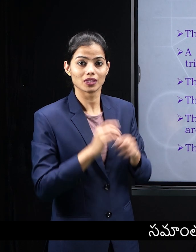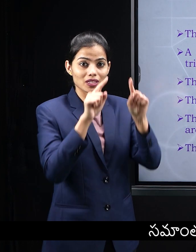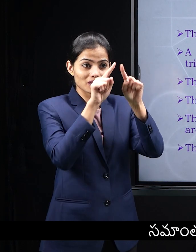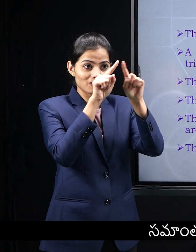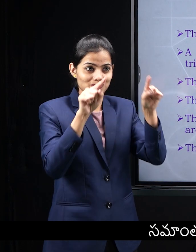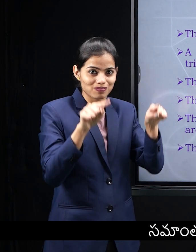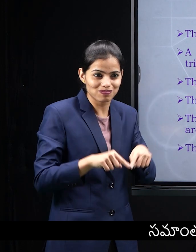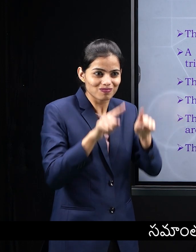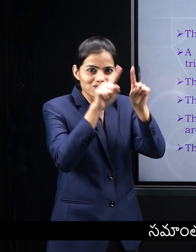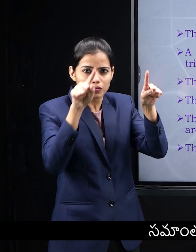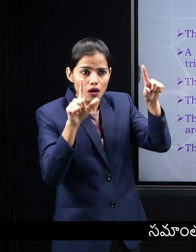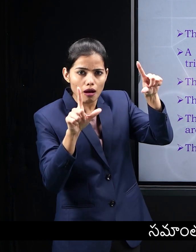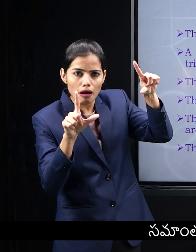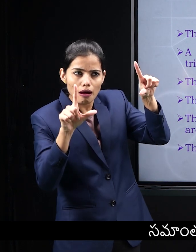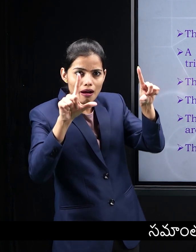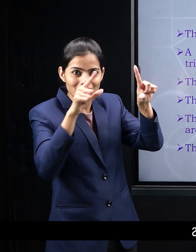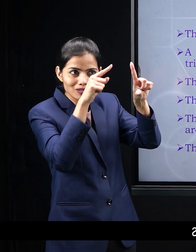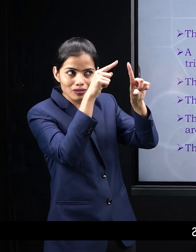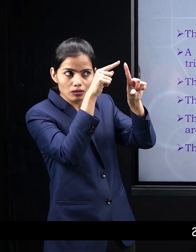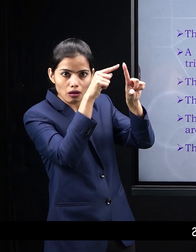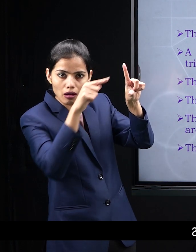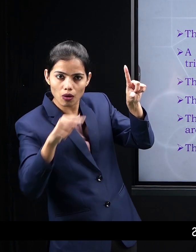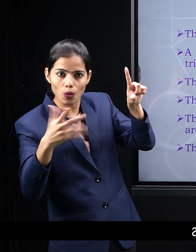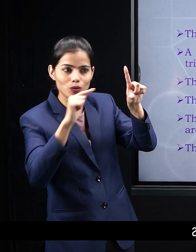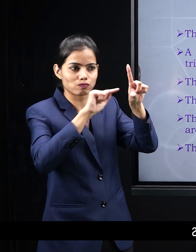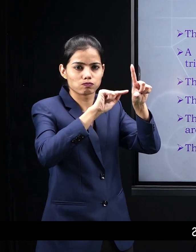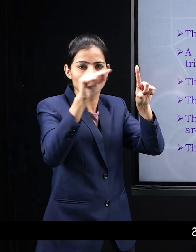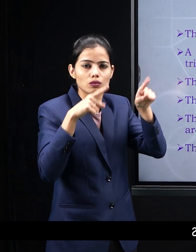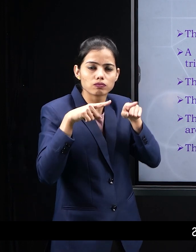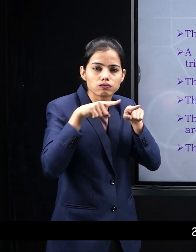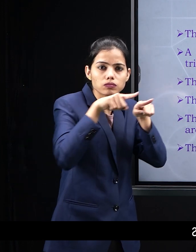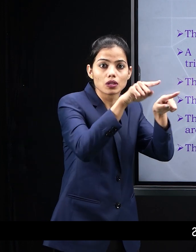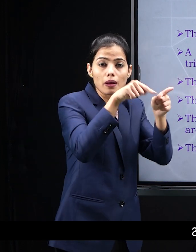సమాంతర చతుర్భుజం యొక్క వికర్ణాలు ఒకదానితో ఒకటి విభజిస్తాయి.